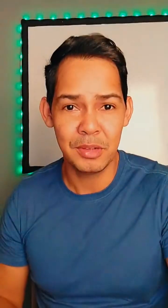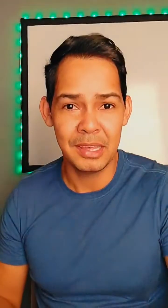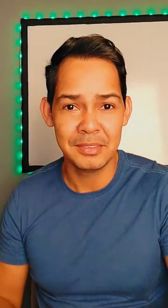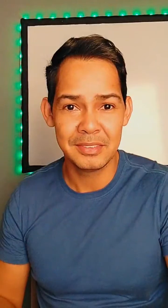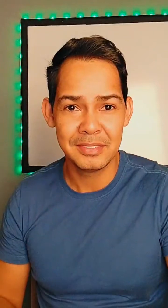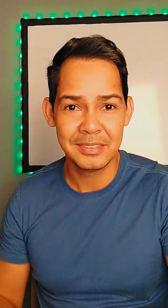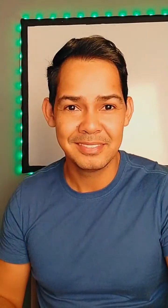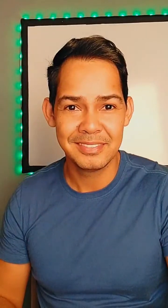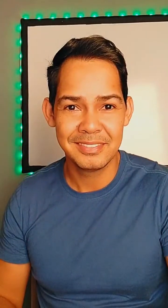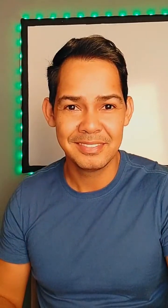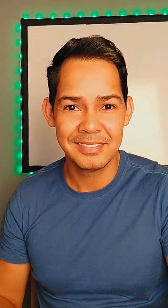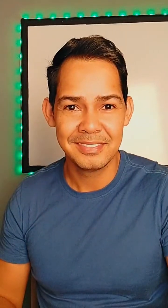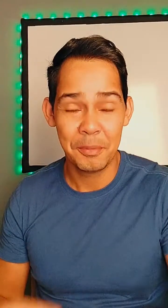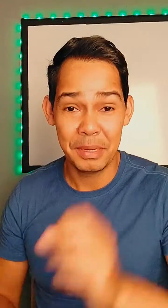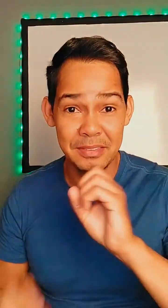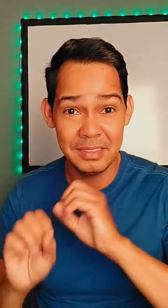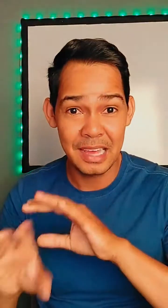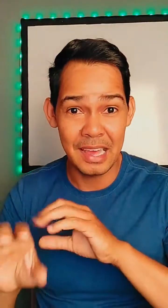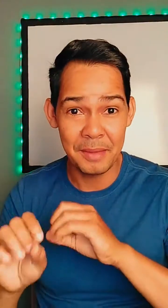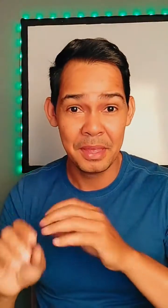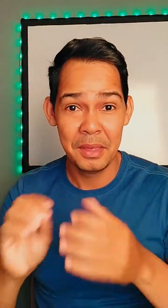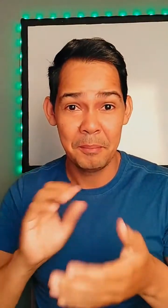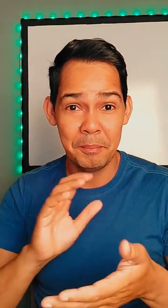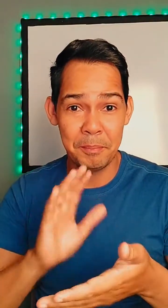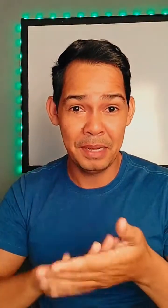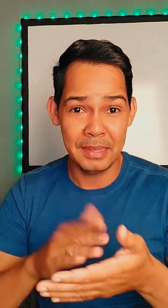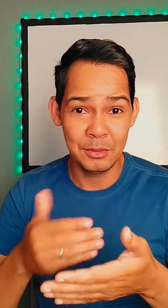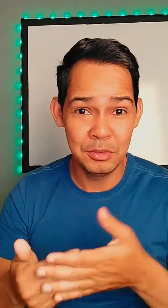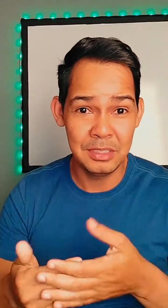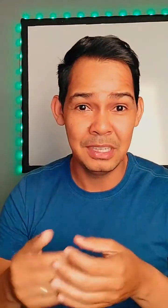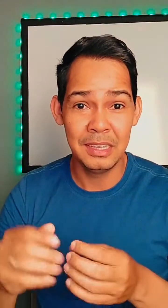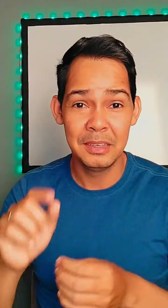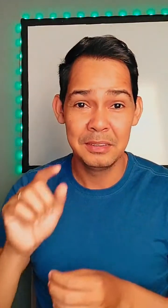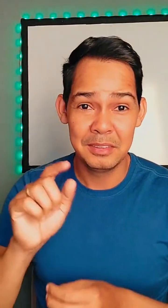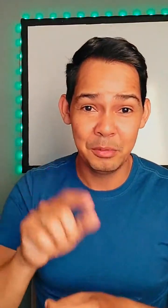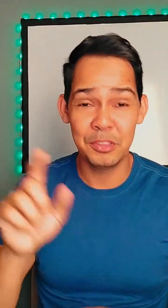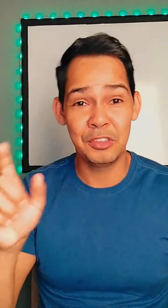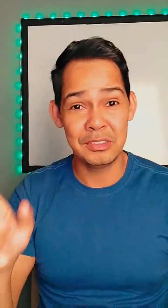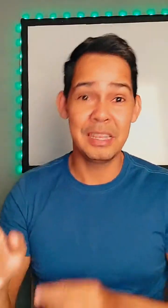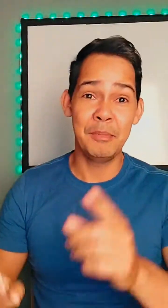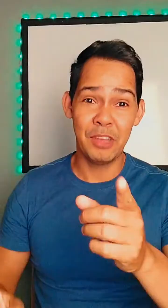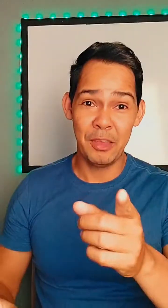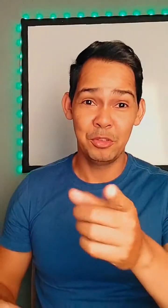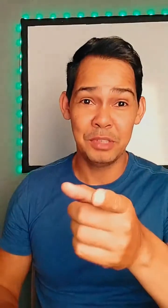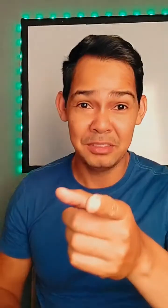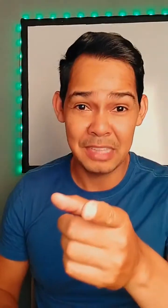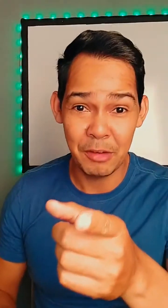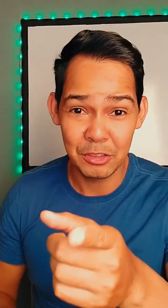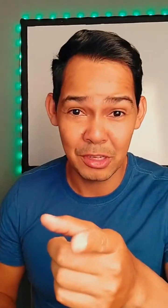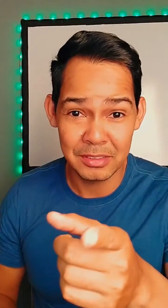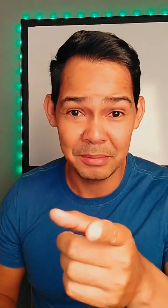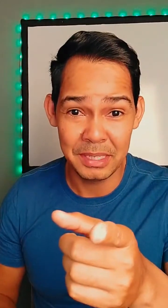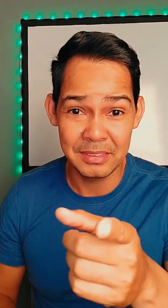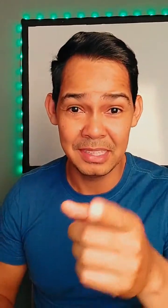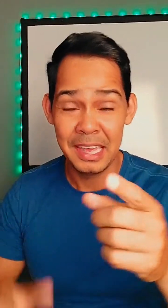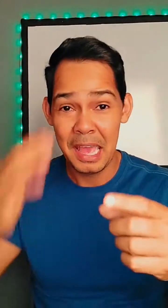profissionais para ensinar, para traduzir. Se você já sabe, já é um diferencial. Olha só nessa empresa aí. A pessoa